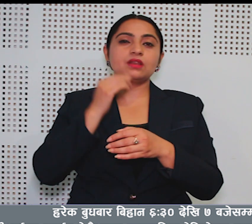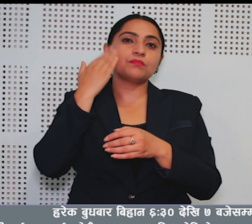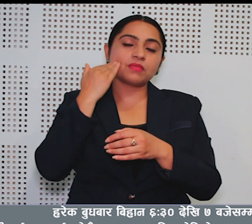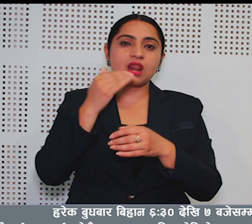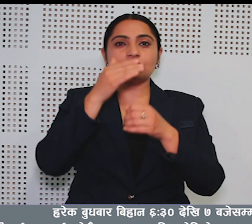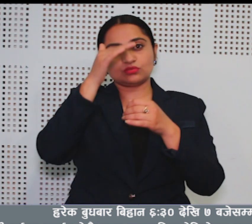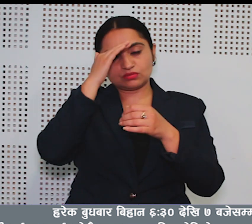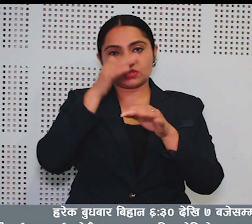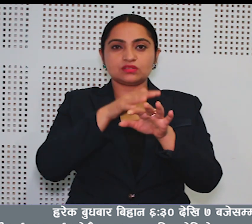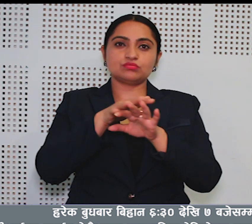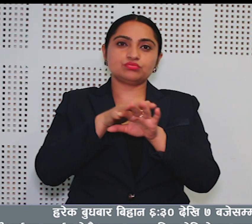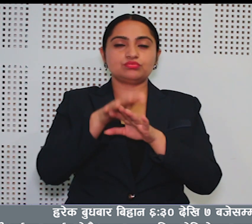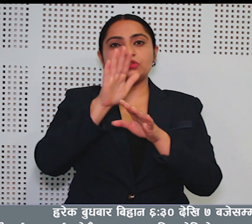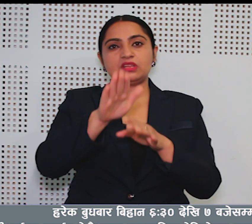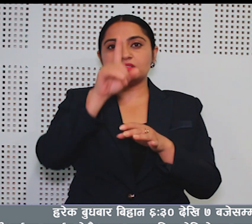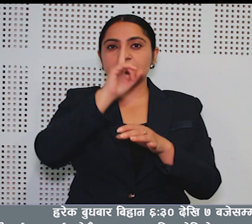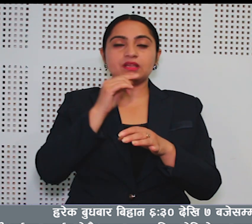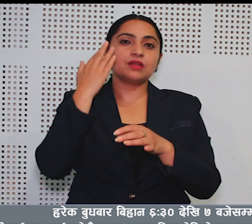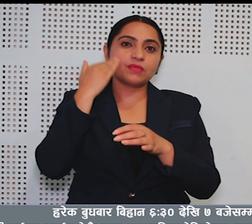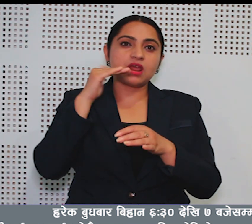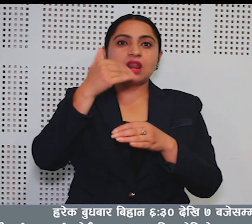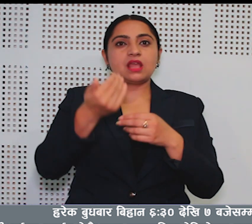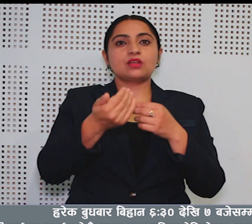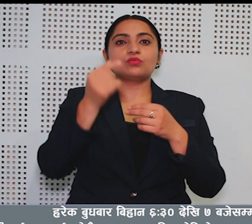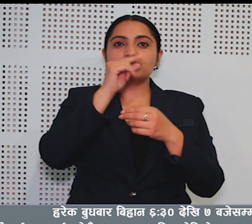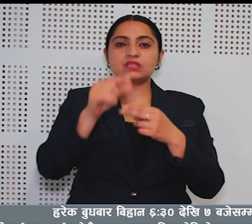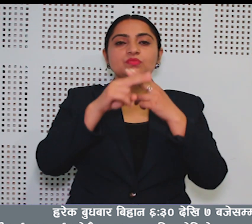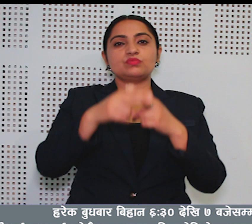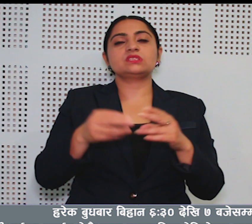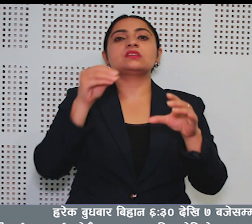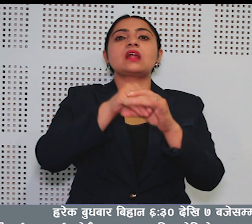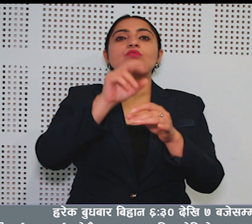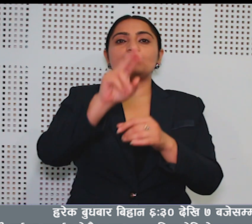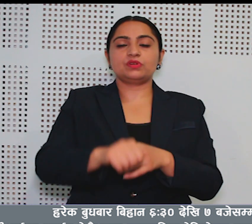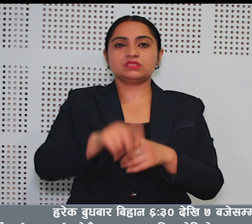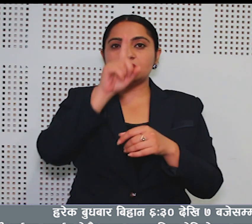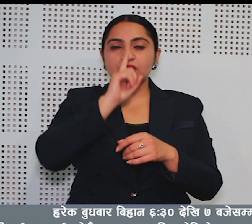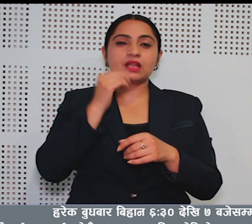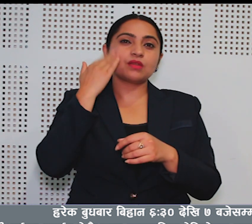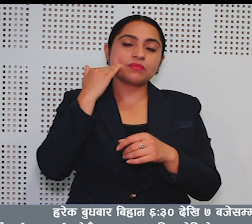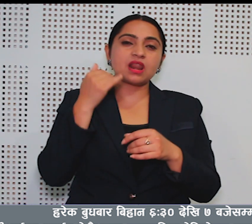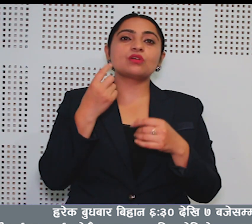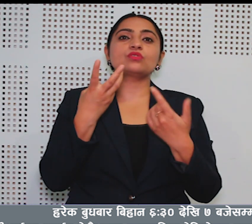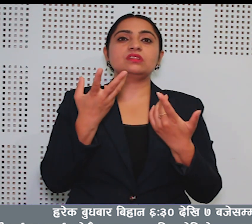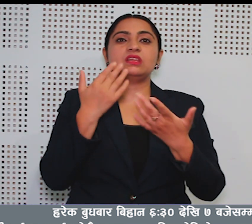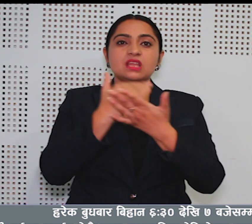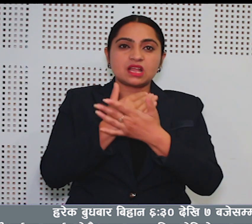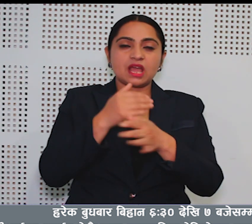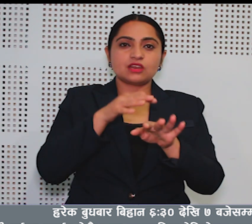बजट अबै छै, एकल महिला के नहीं शामिल करे, नहीं पूछे है। कतो अहाँ के एकल महिला के कथियो कोनो कार्यक्रम आवे वहू में पूछे